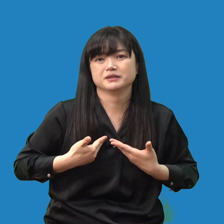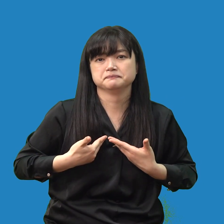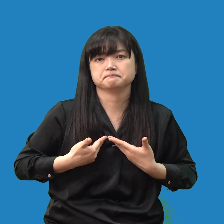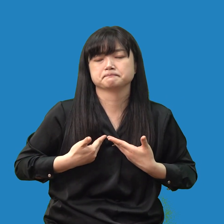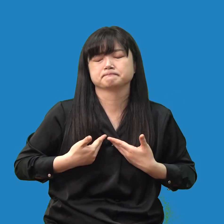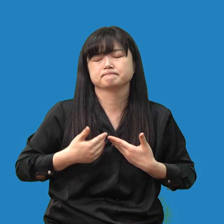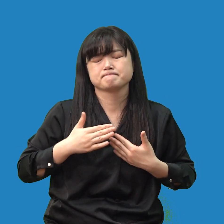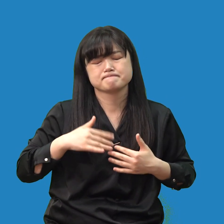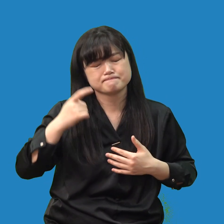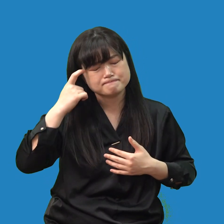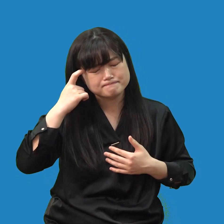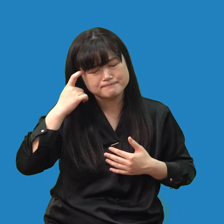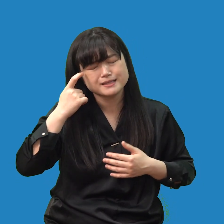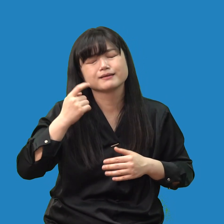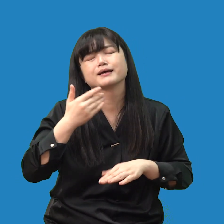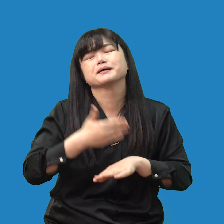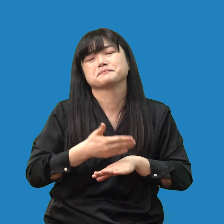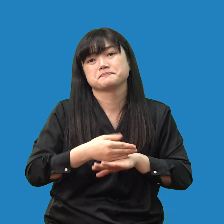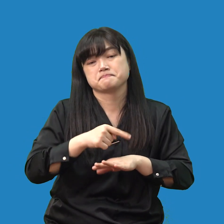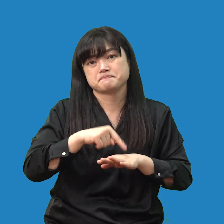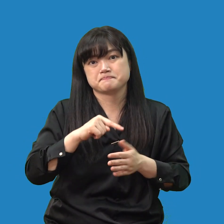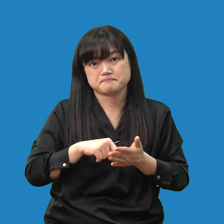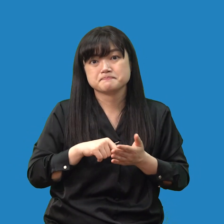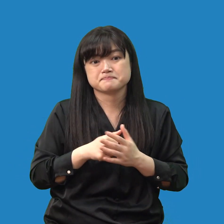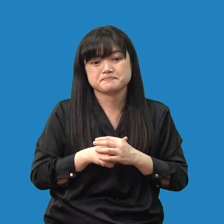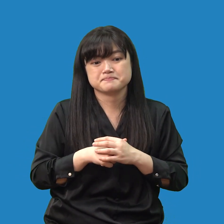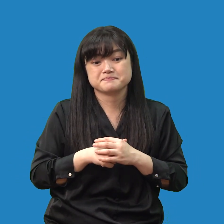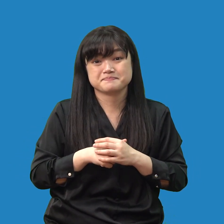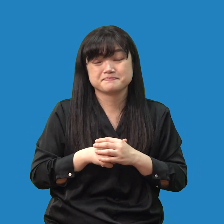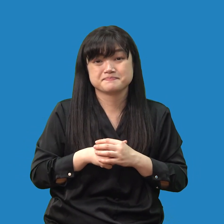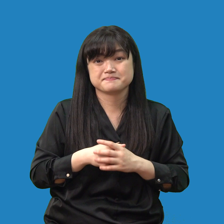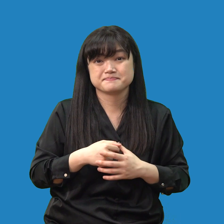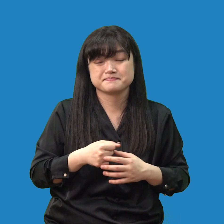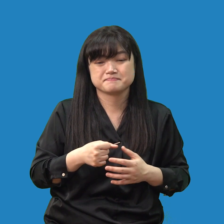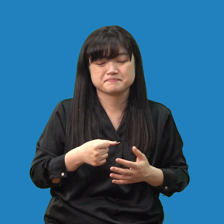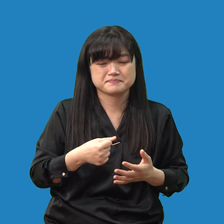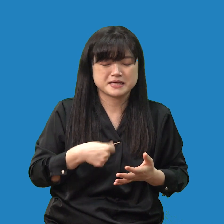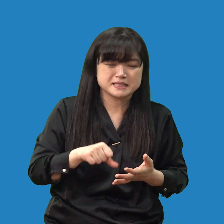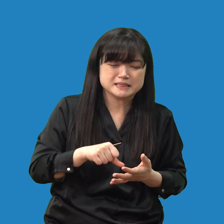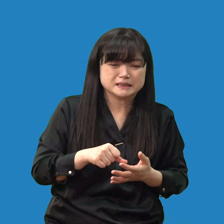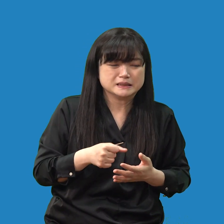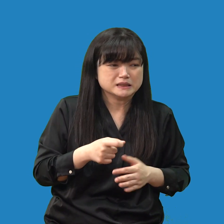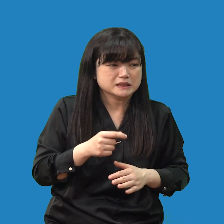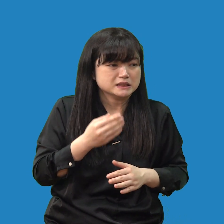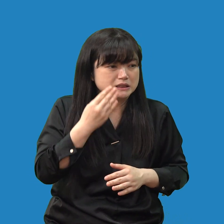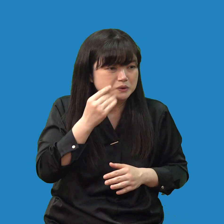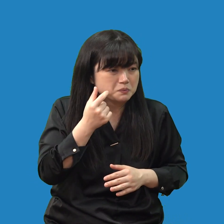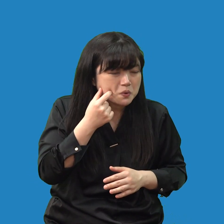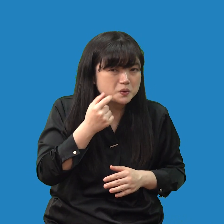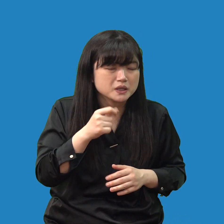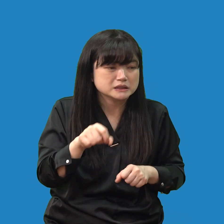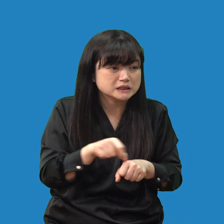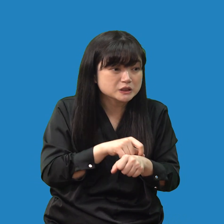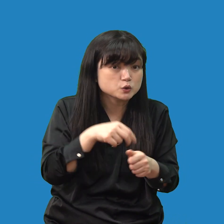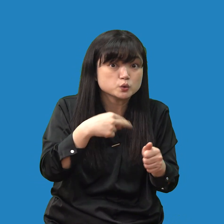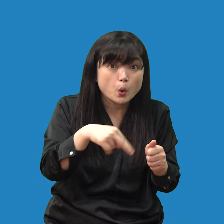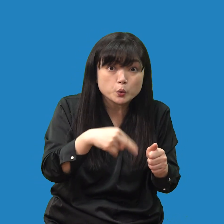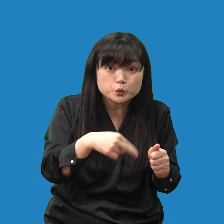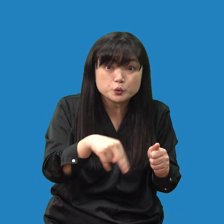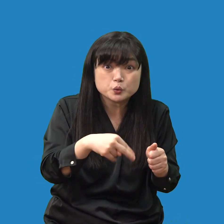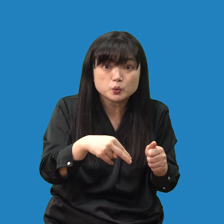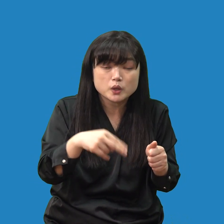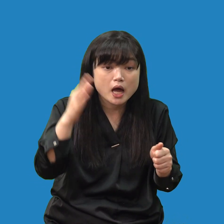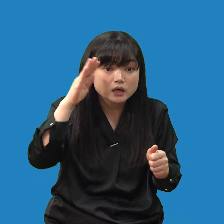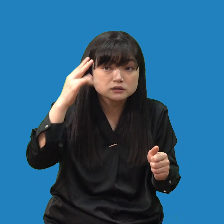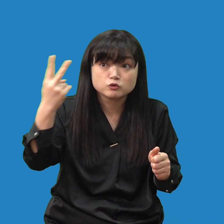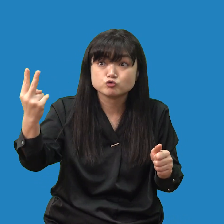맞이했는지 참 지금 생각해도 감동적입니다. 아이가 적응을 잘 못하니까 특수교육을 전공한